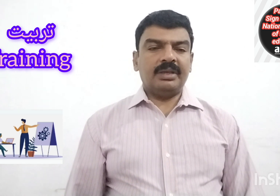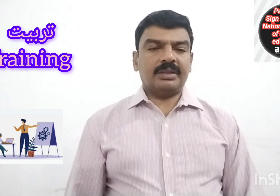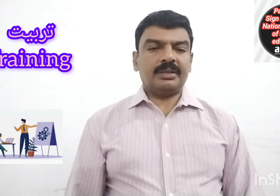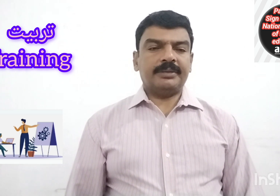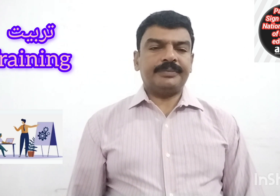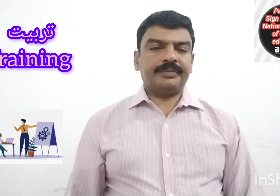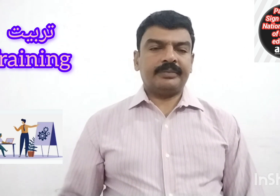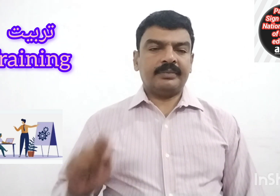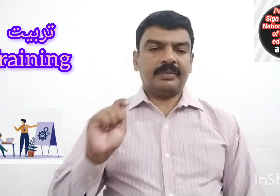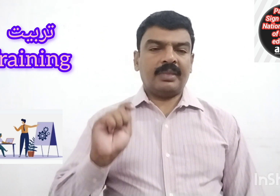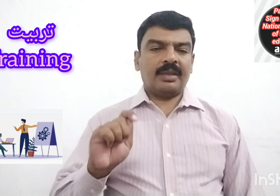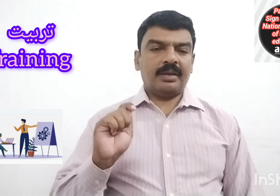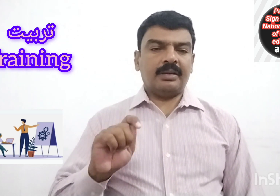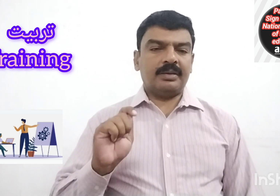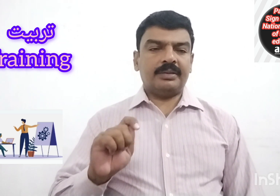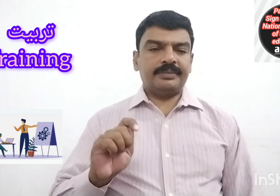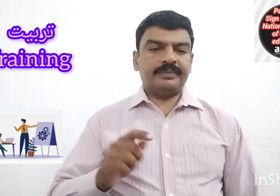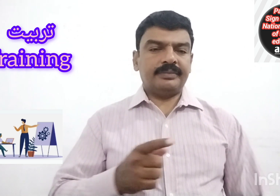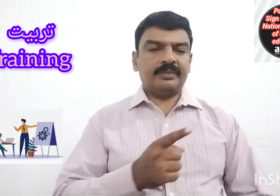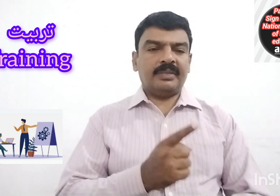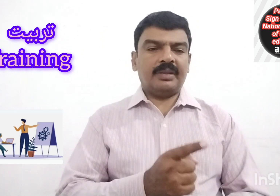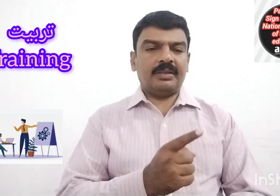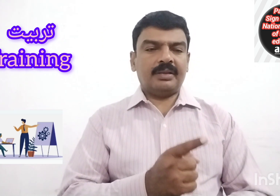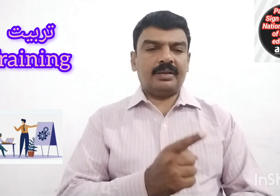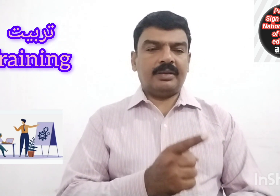तरबियत, काम, तालीम,